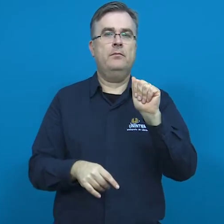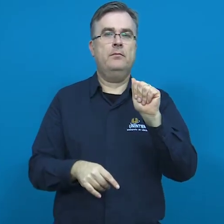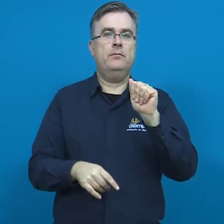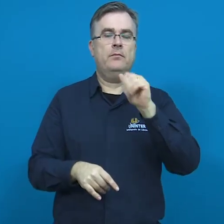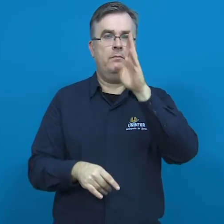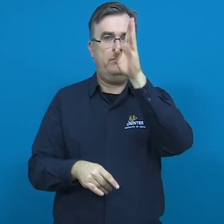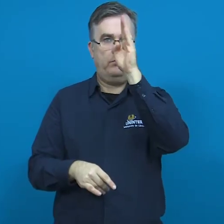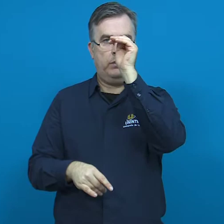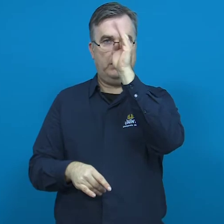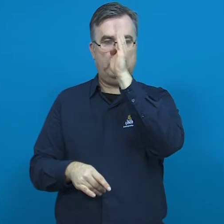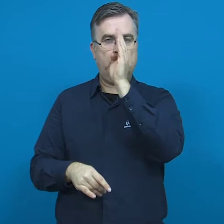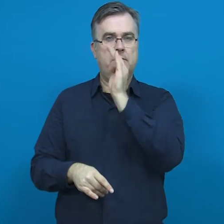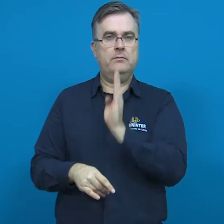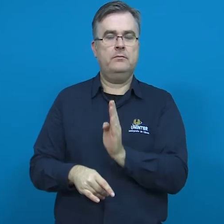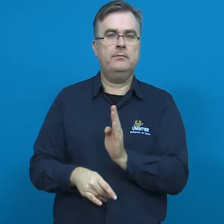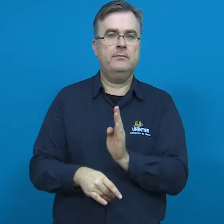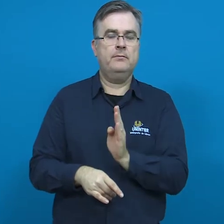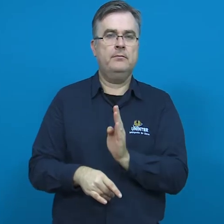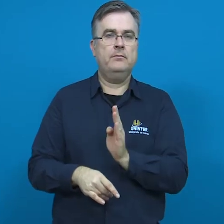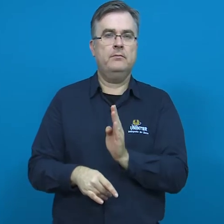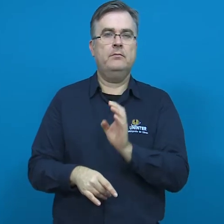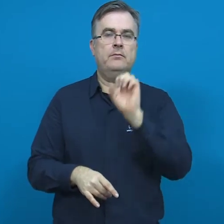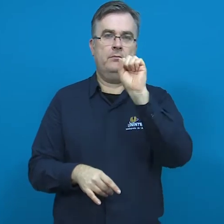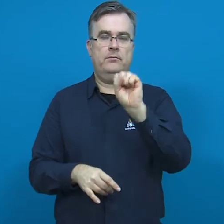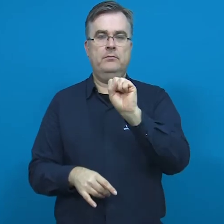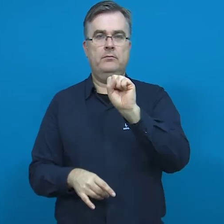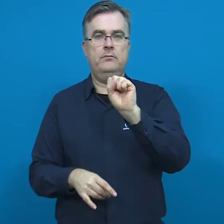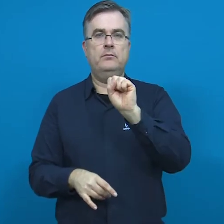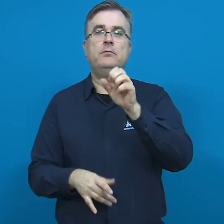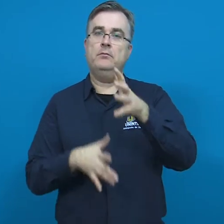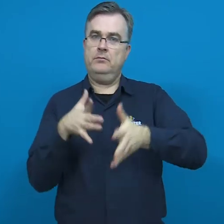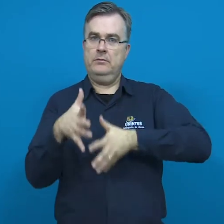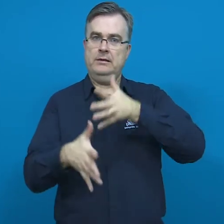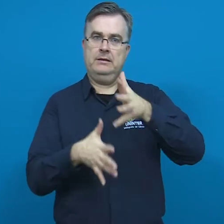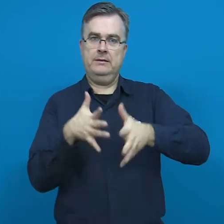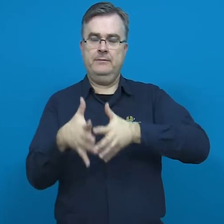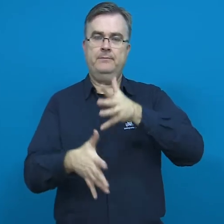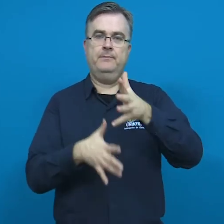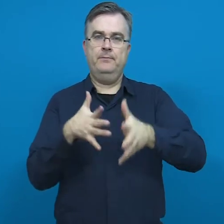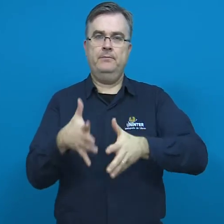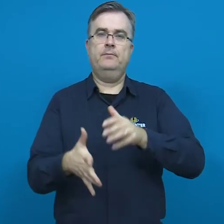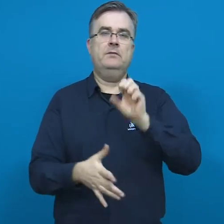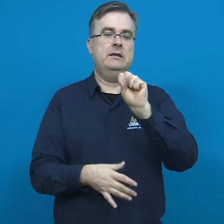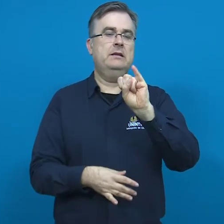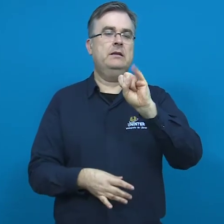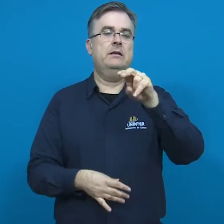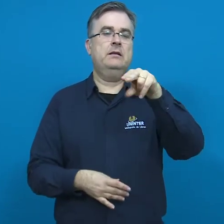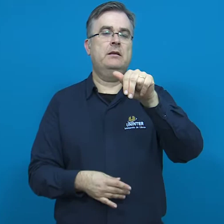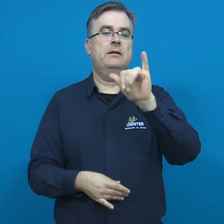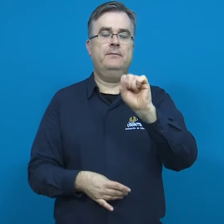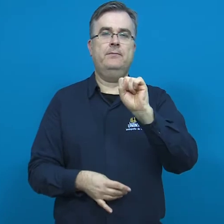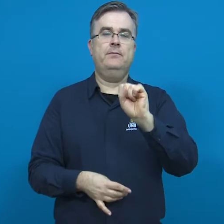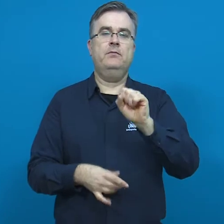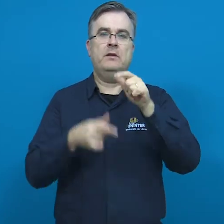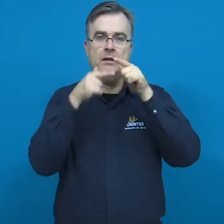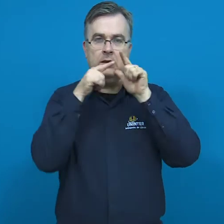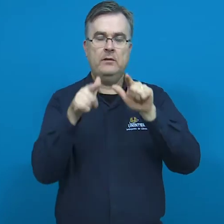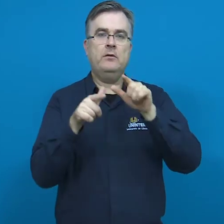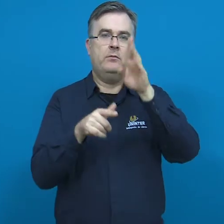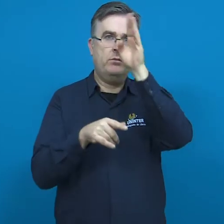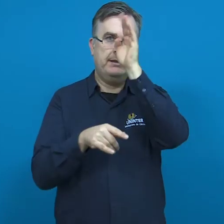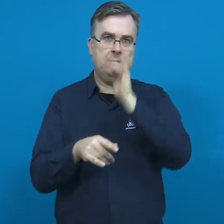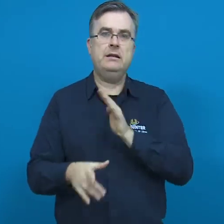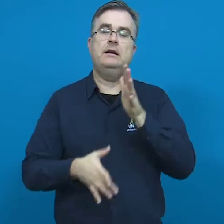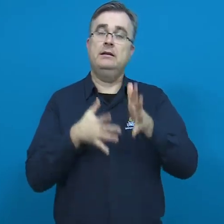B-R-A é brasileira. Daí o S é sinais. Então,